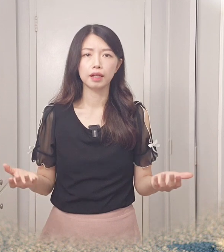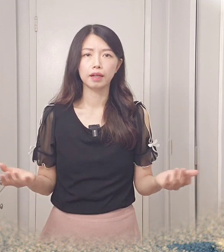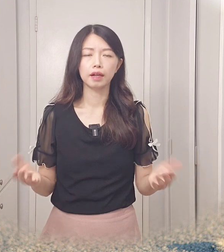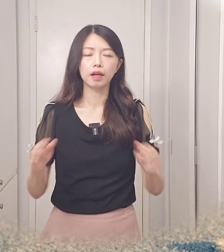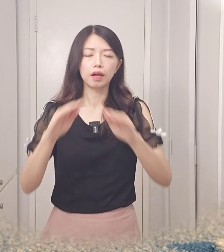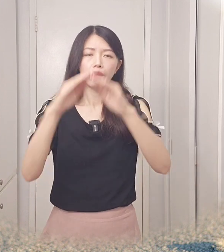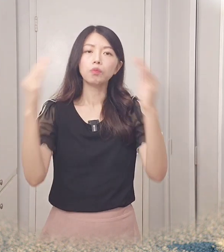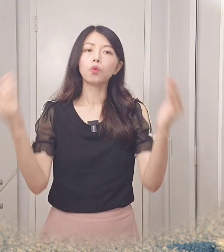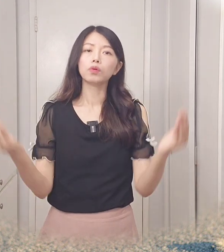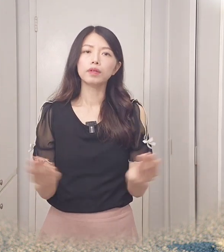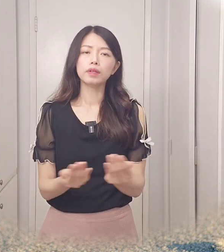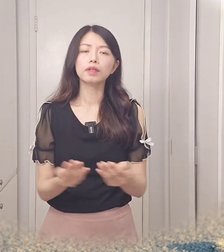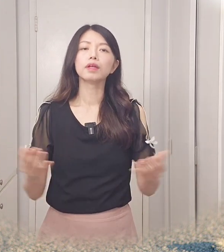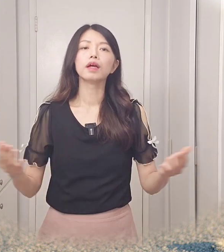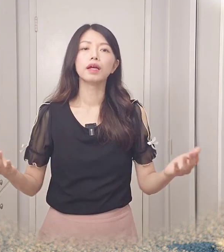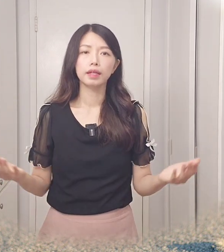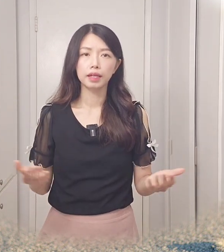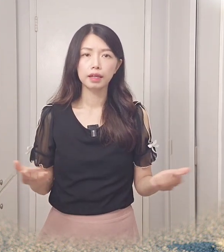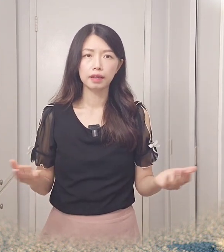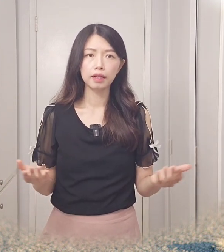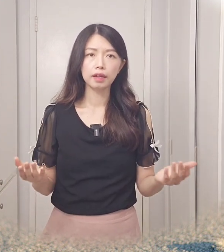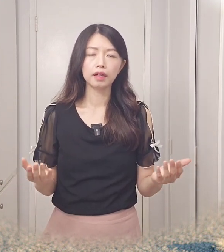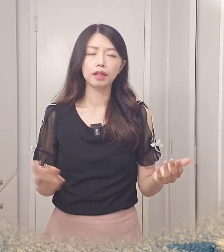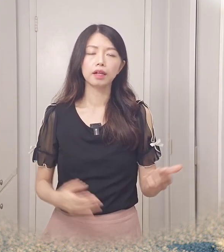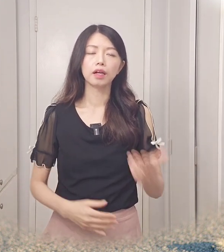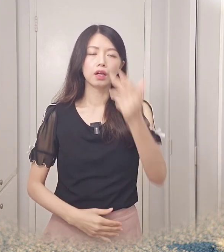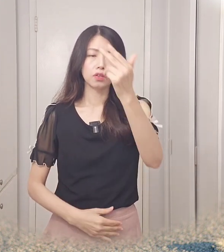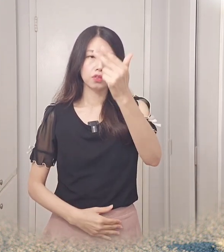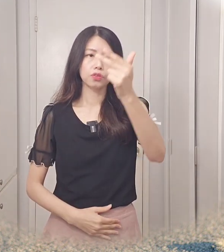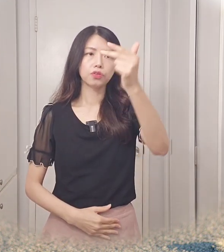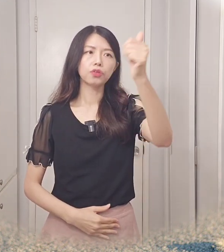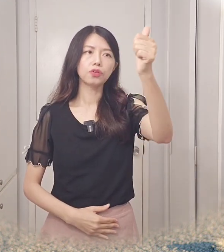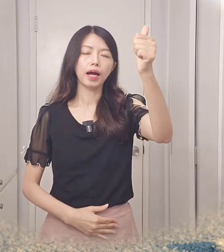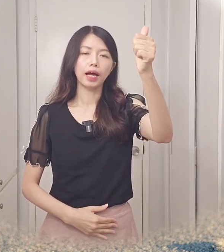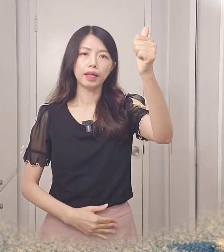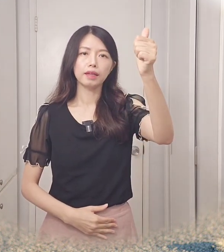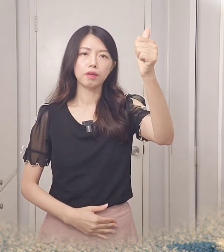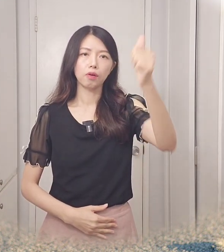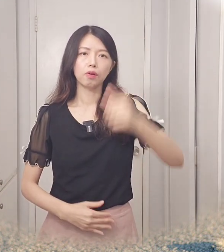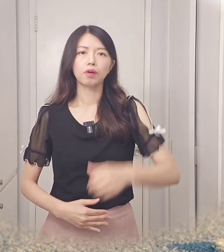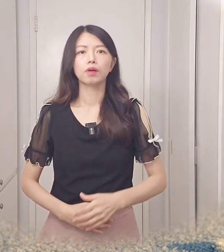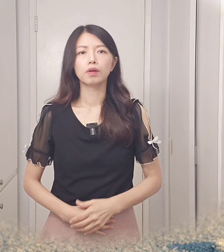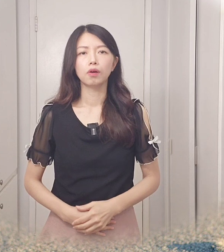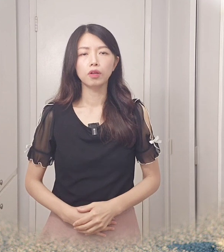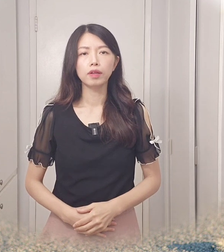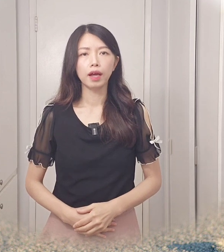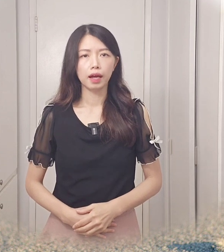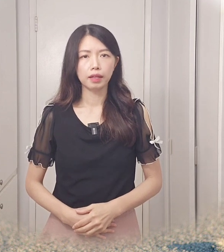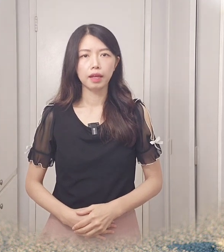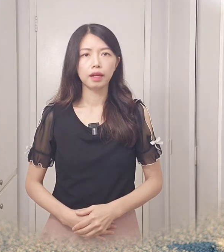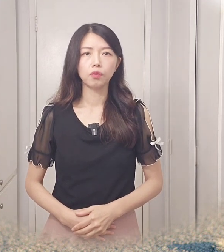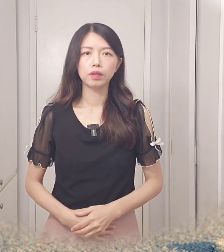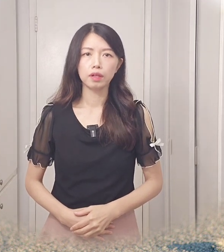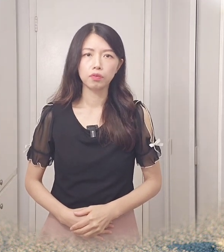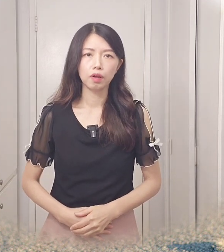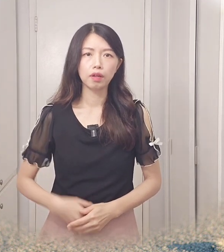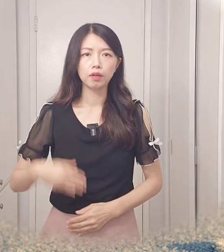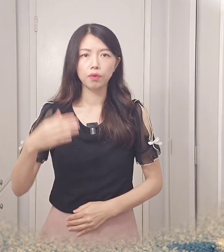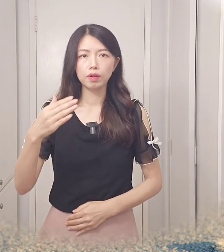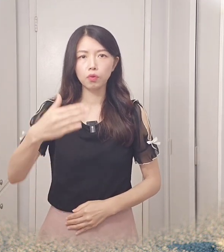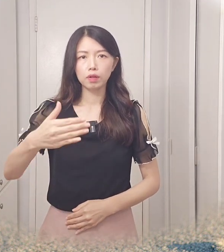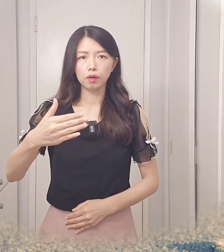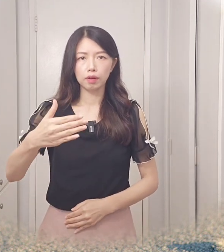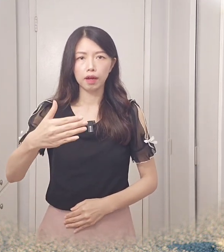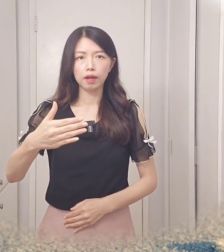일. 모든 일을 주 안에서, 어디 안에라고 한 뒤의